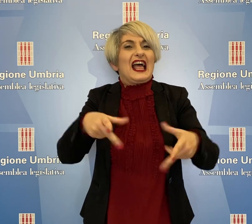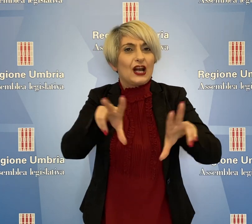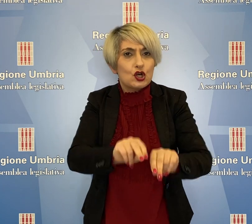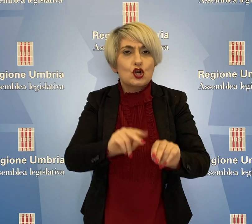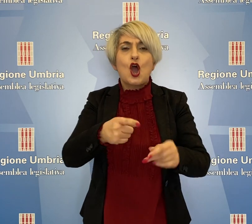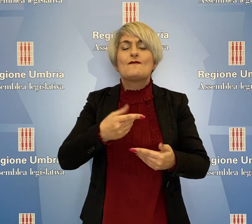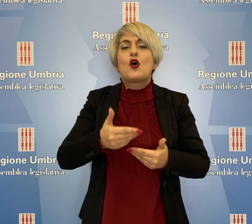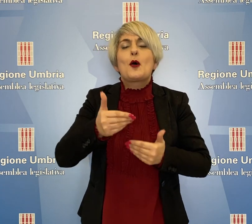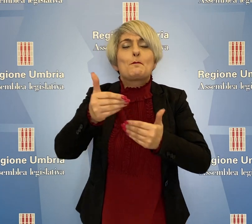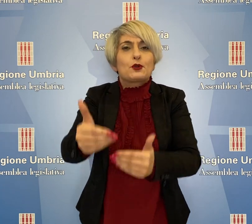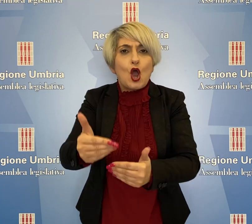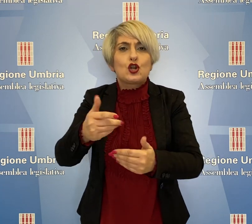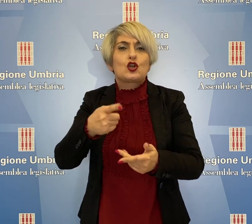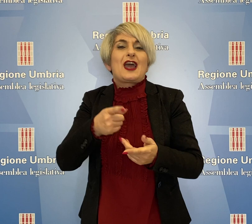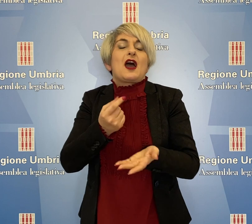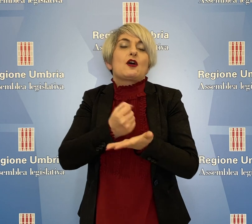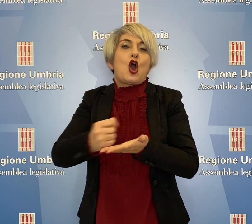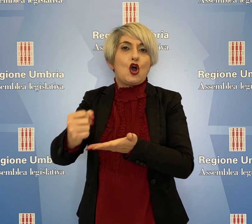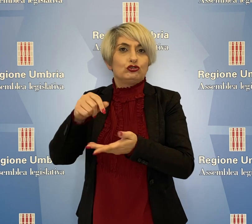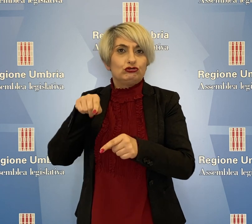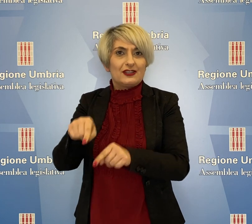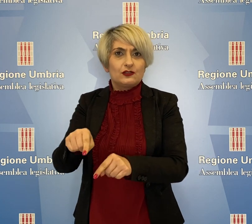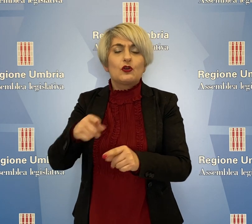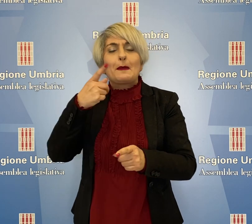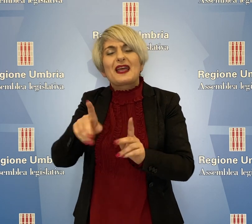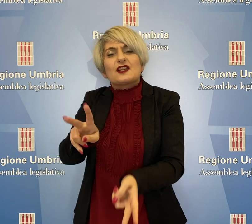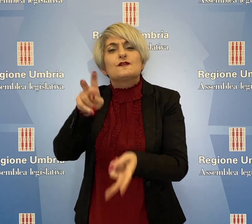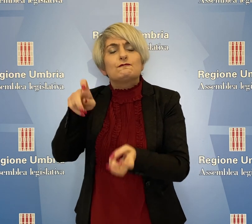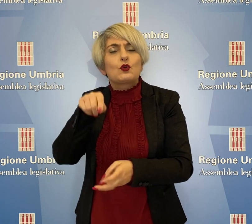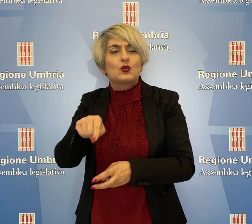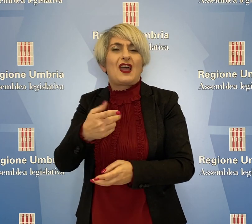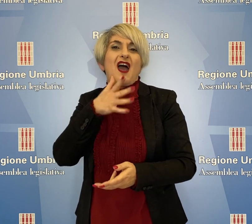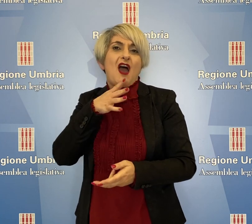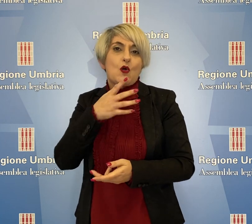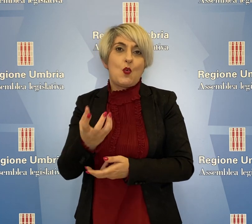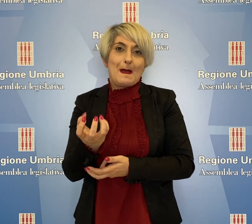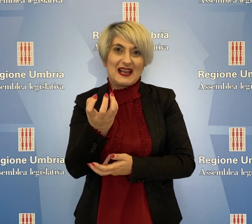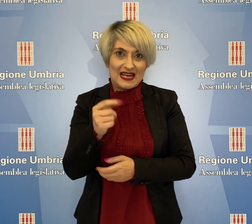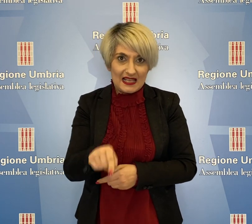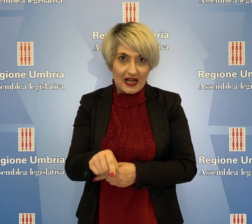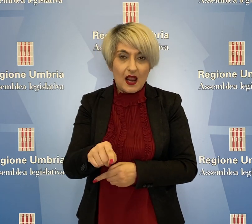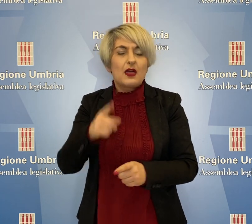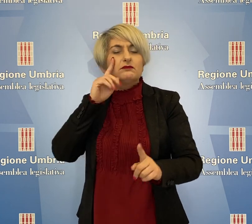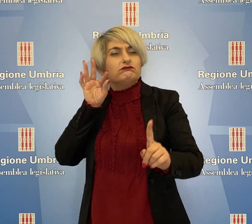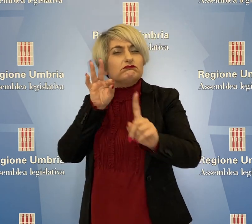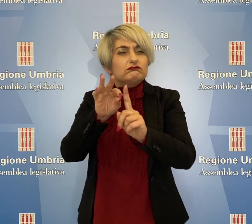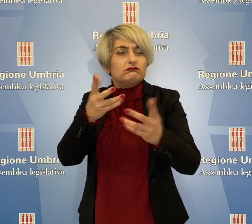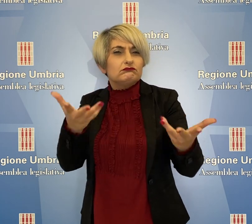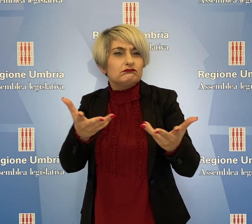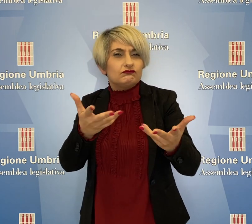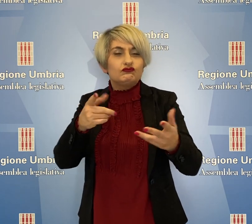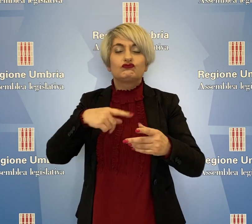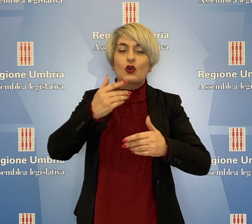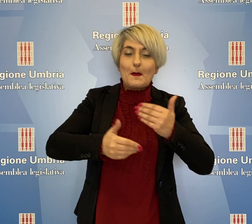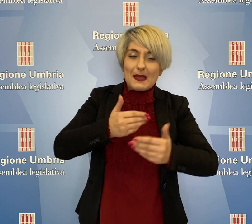concessioni per lo sfruttamento delle acque minerali l'intervento mira un più efficace svolgimento dei meccanismi concorrenziali